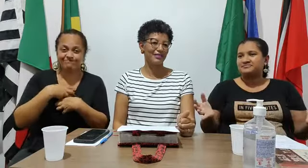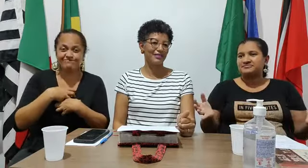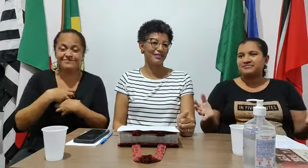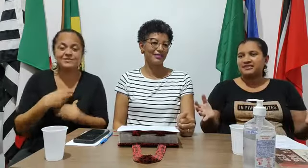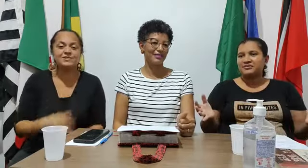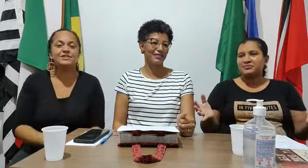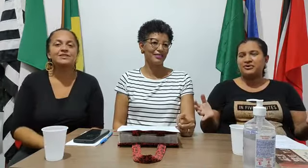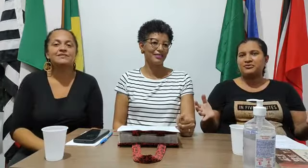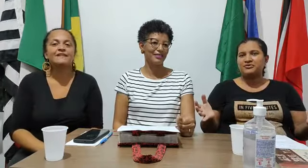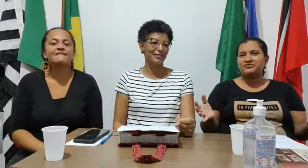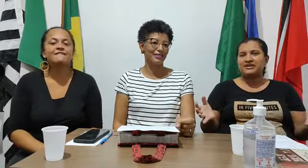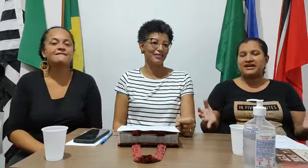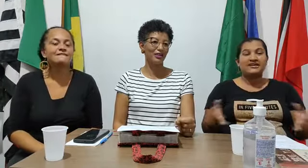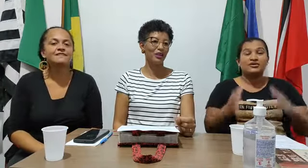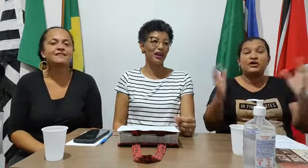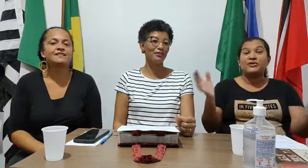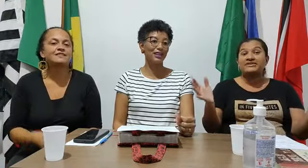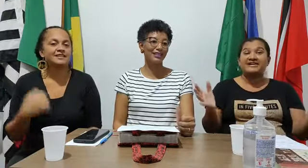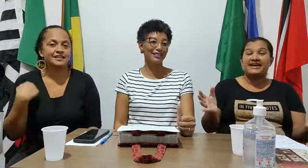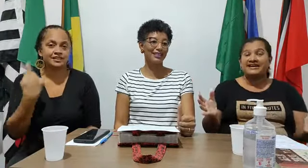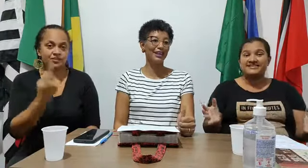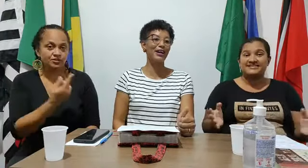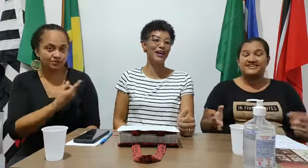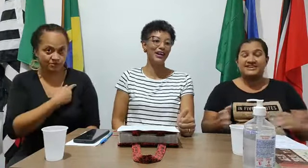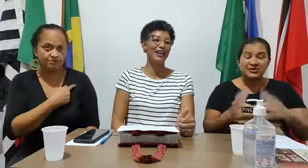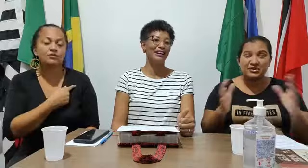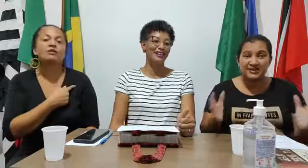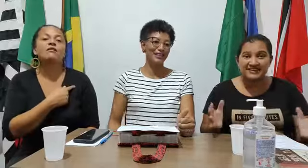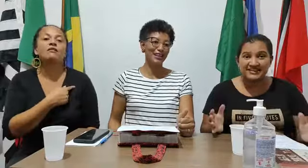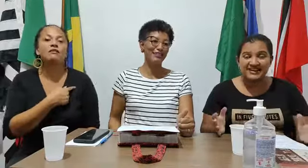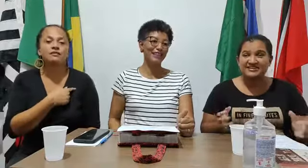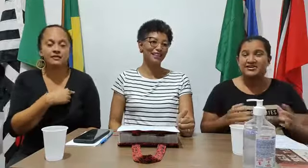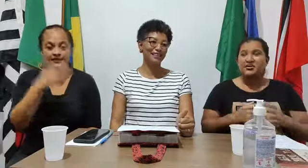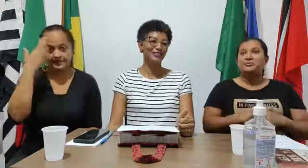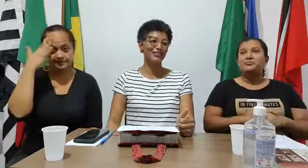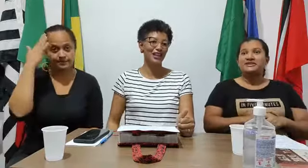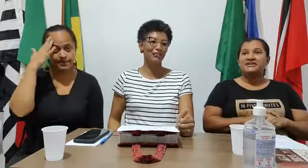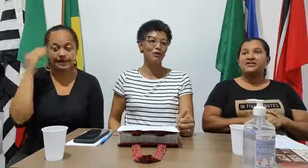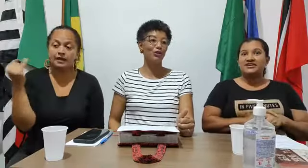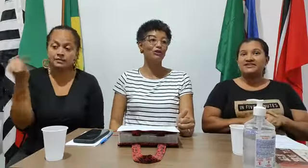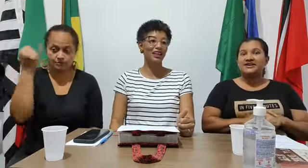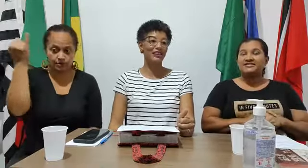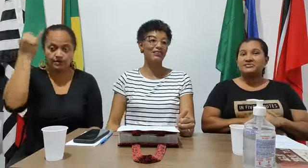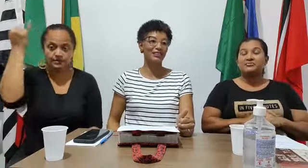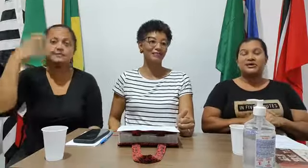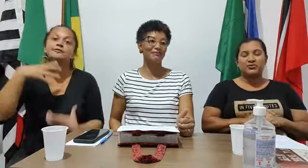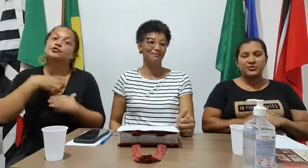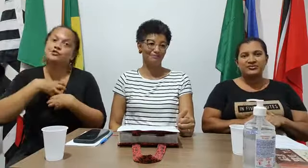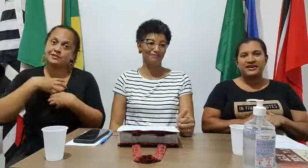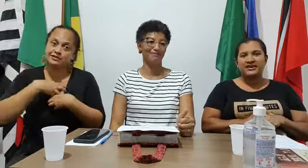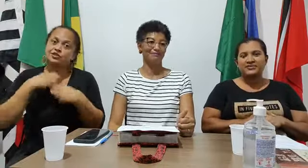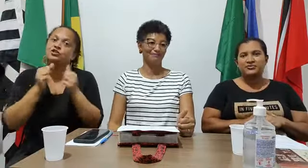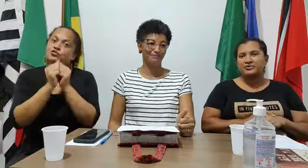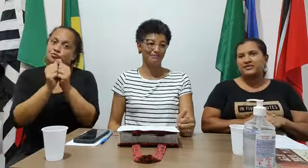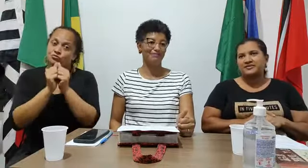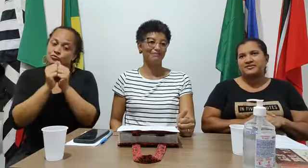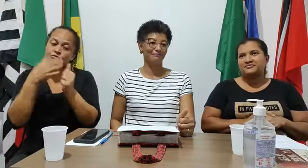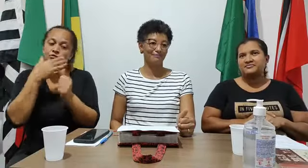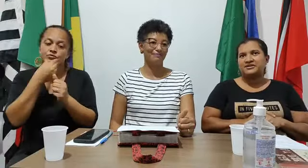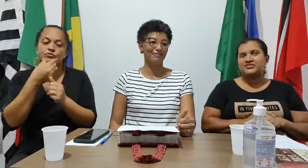assim. Como é que eu posso falar? Que não aguenta nada. Que não aguenta nada. Porque, pelo contrário, né? Pelo